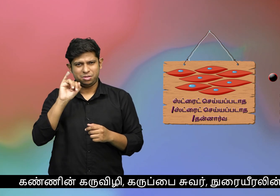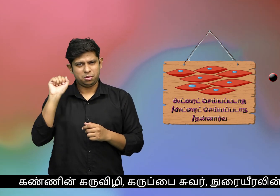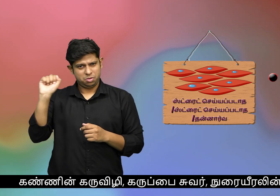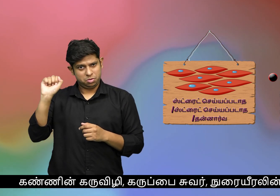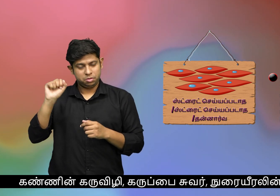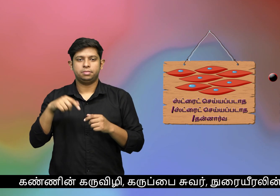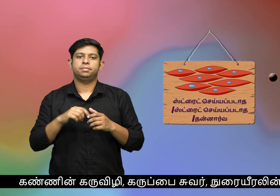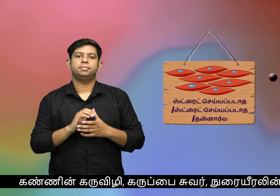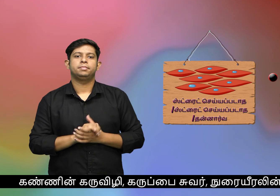மூச்சுக்குழாய்,